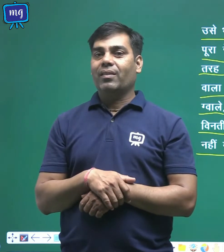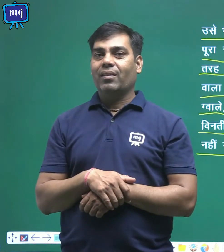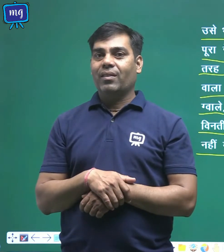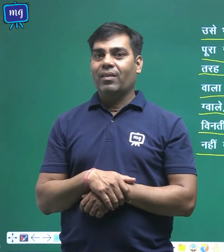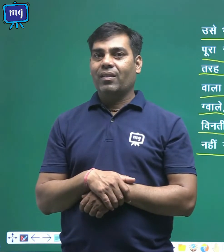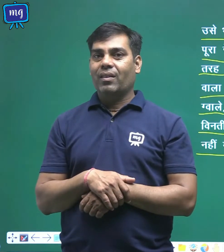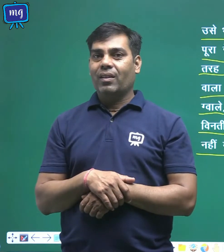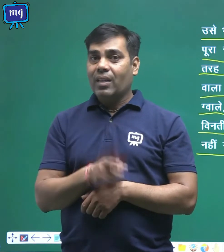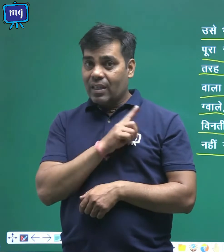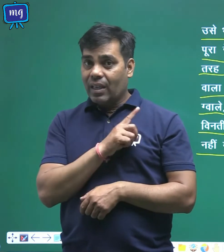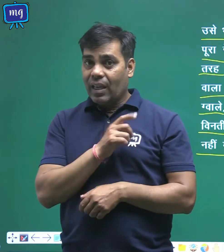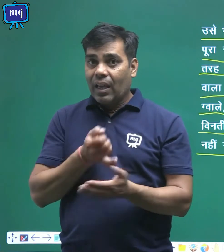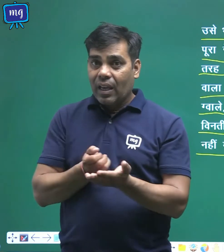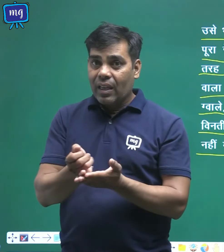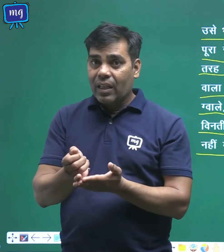ये खेत का मालिक